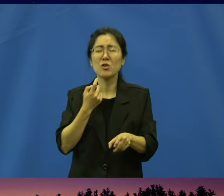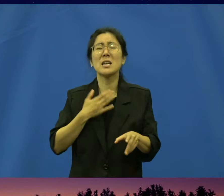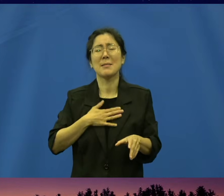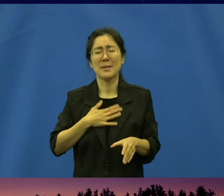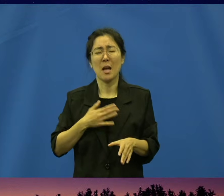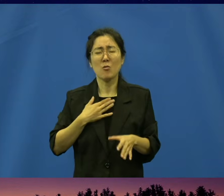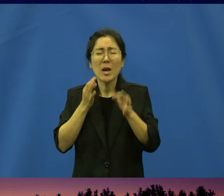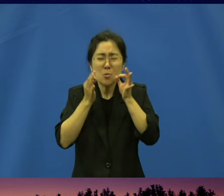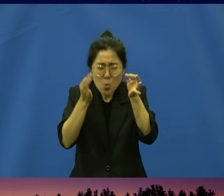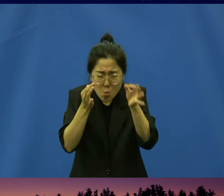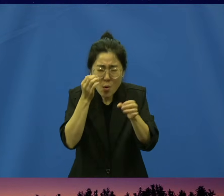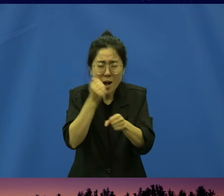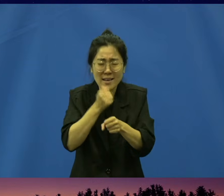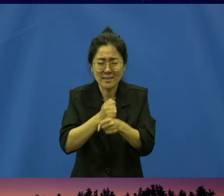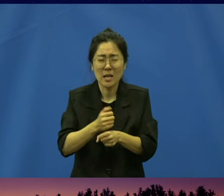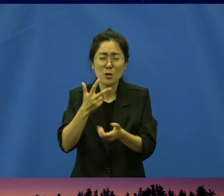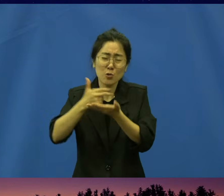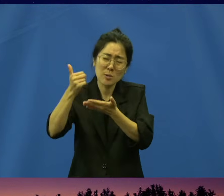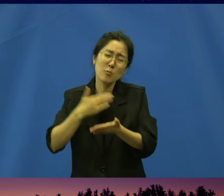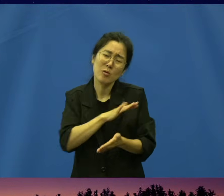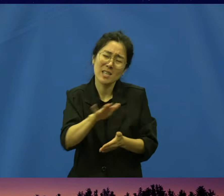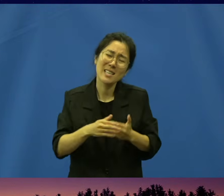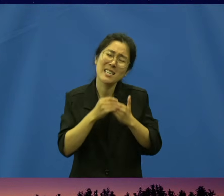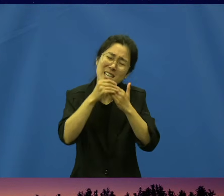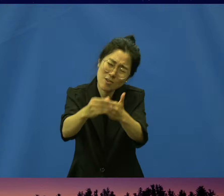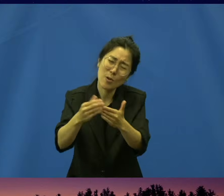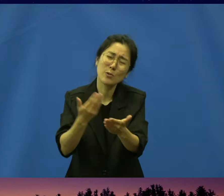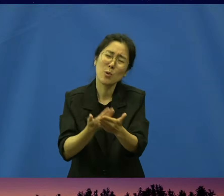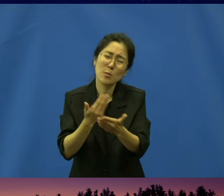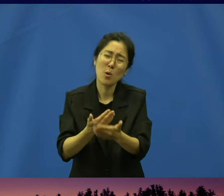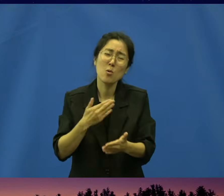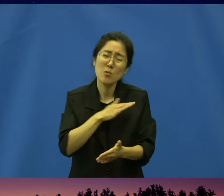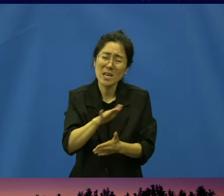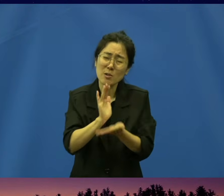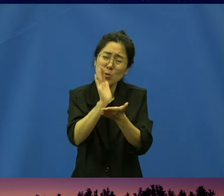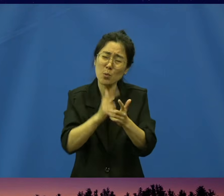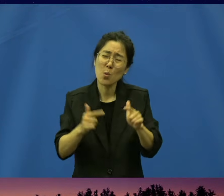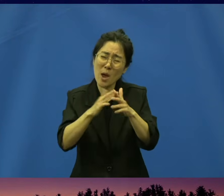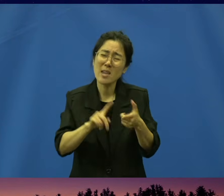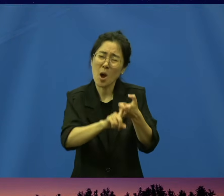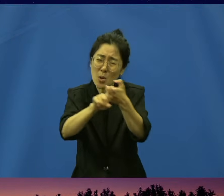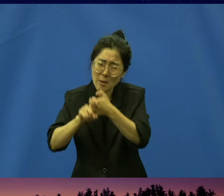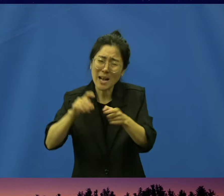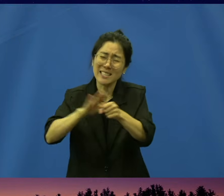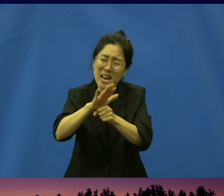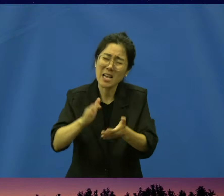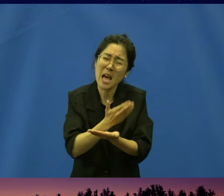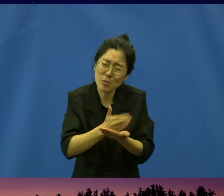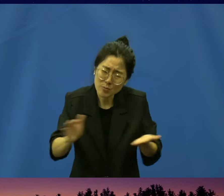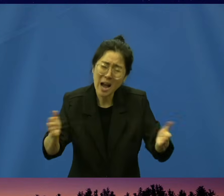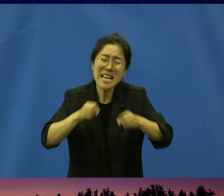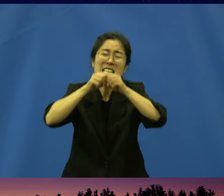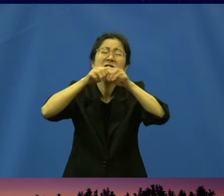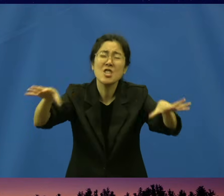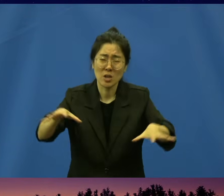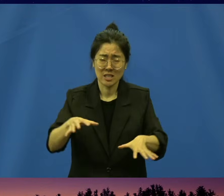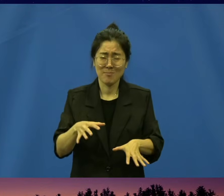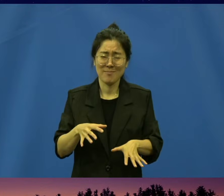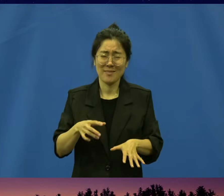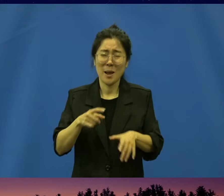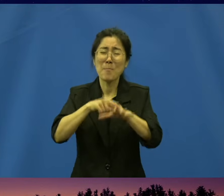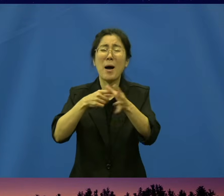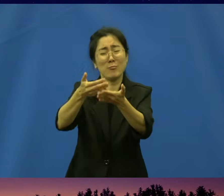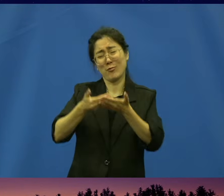노력을 하겠사오니 주님이 우리를 이끌어 주시옵소서. 우리 수영로 교회의 연합과 사랑과 나눔과 흩어짐의 정신을 주셨으니